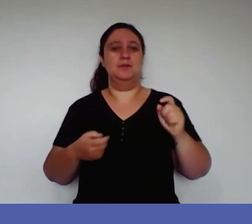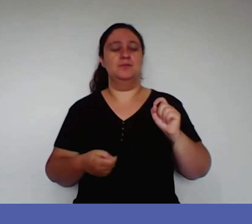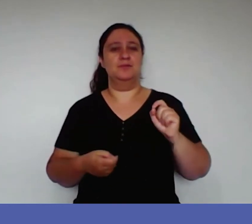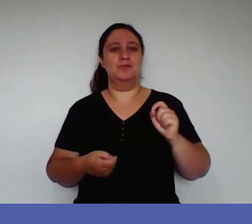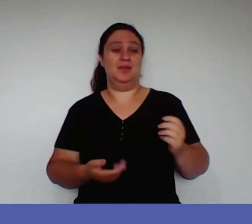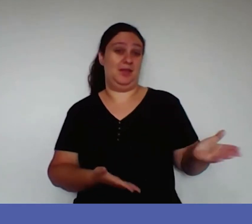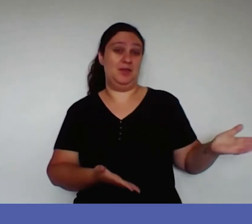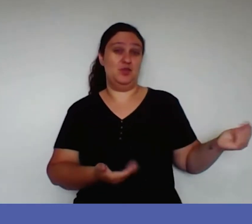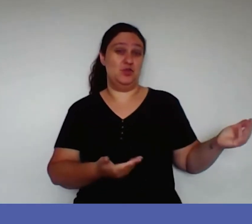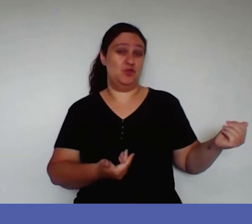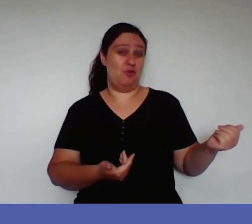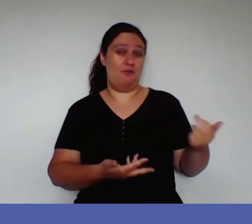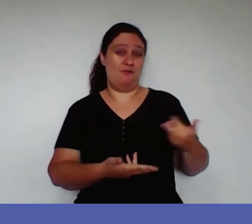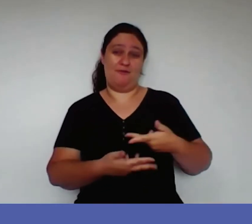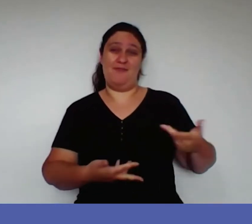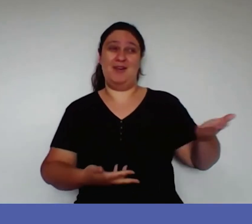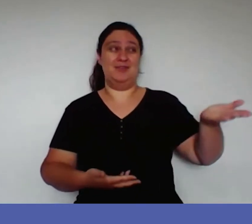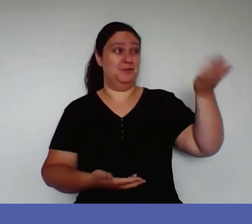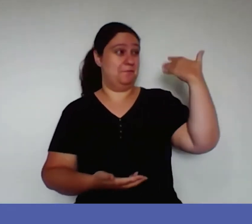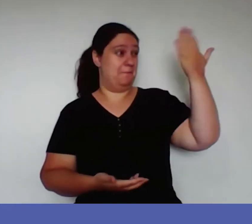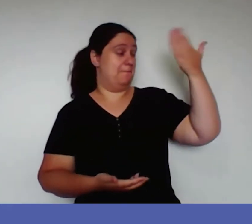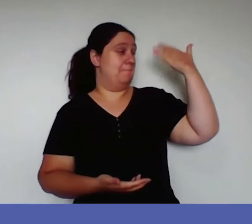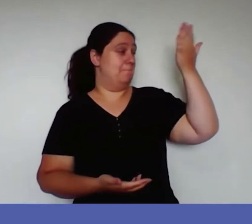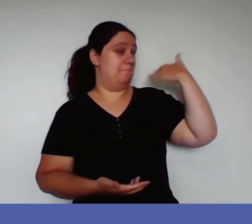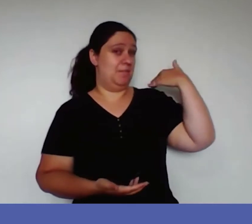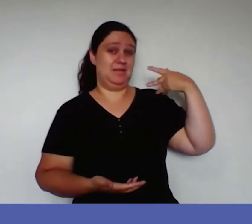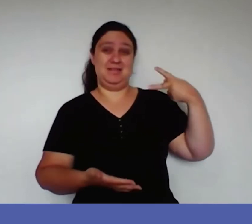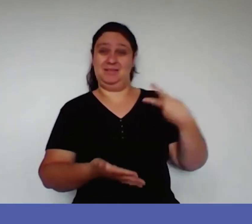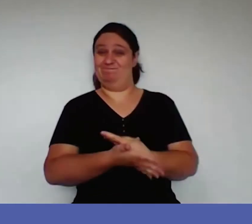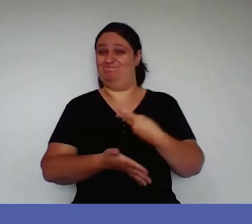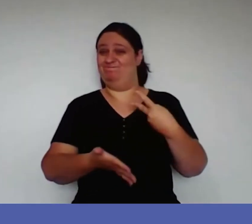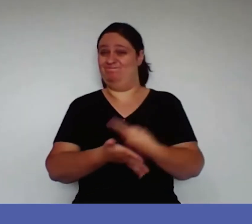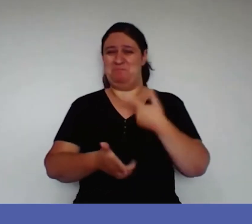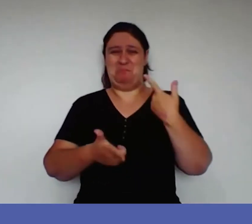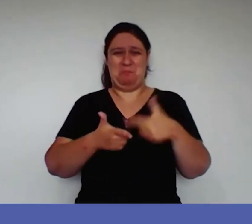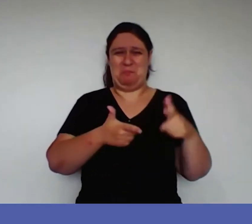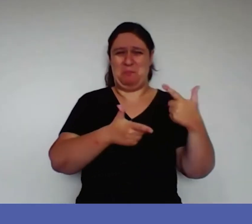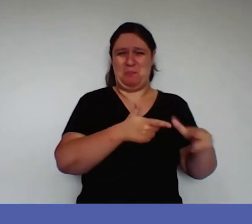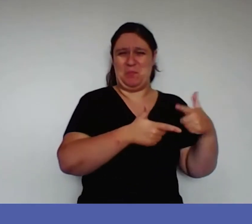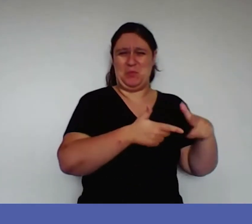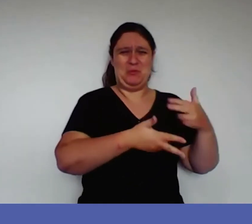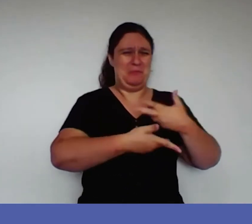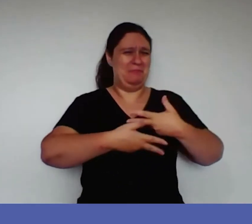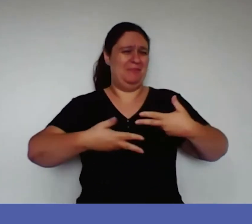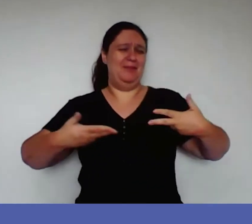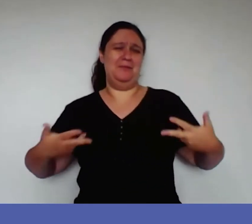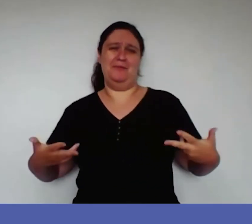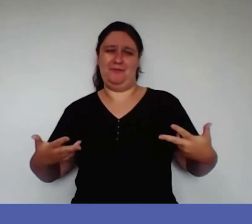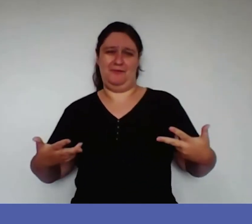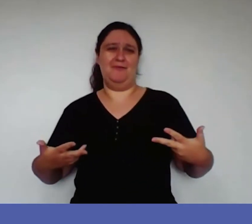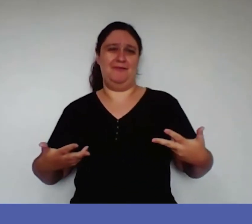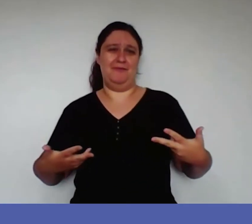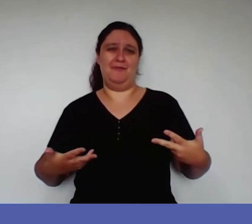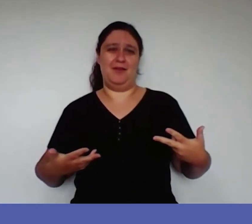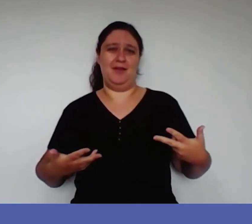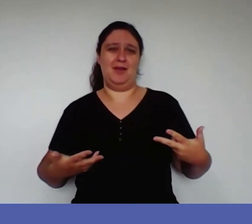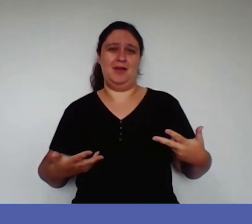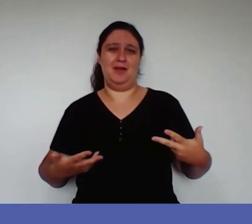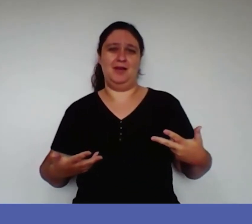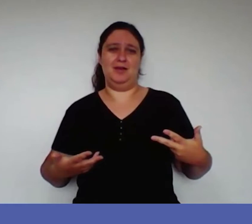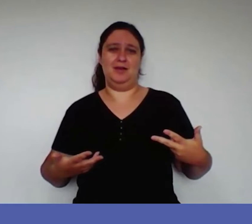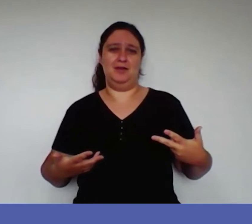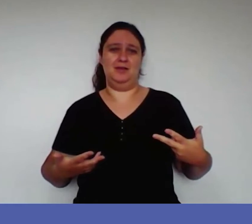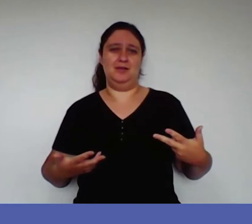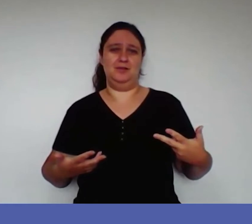passado, puxa, esses jovens são problemáticos, né? Somente aqueles jovens, né, do nosso padrão,